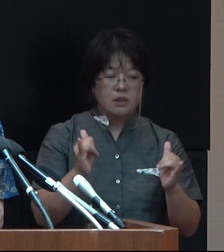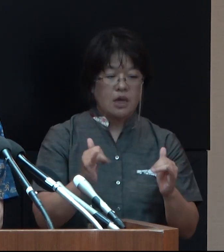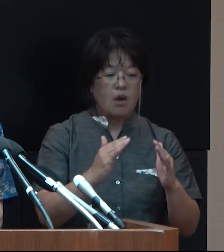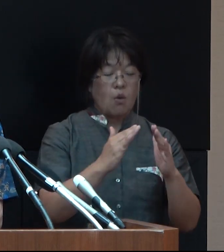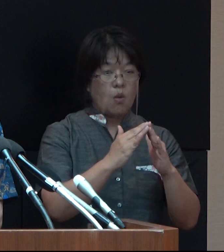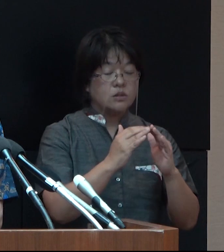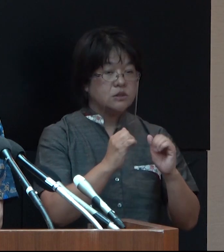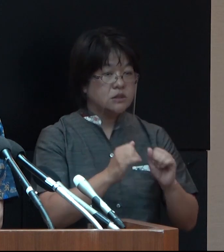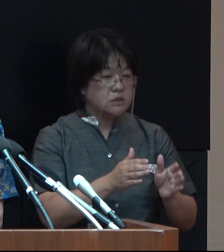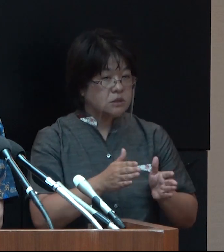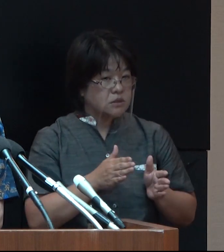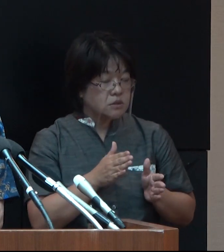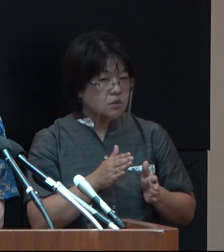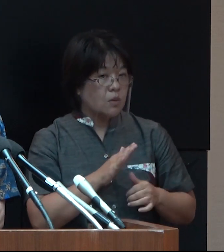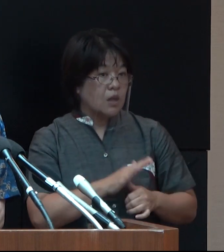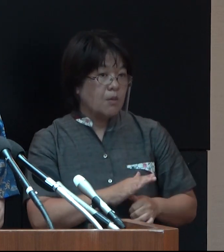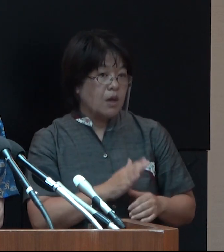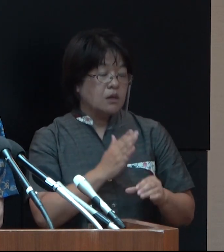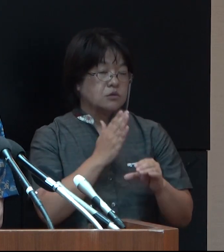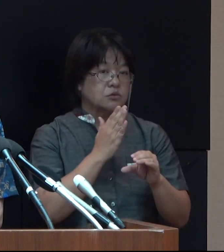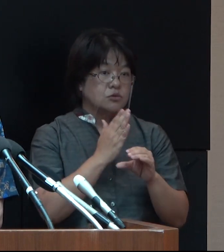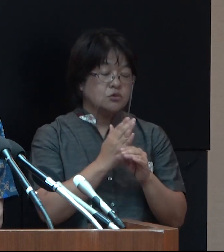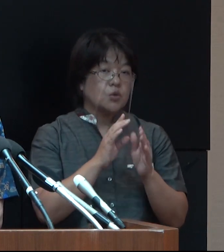自粛をしている状況では非常に、